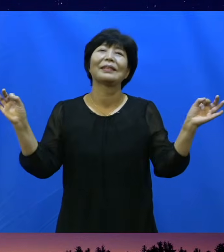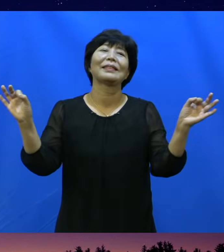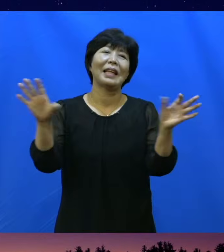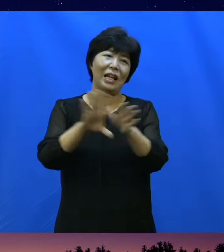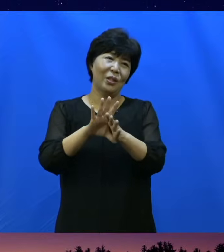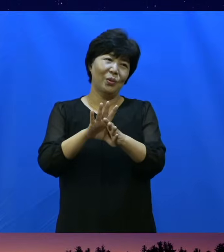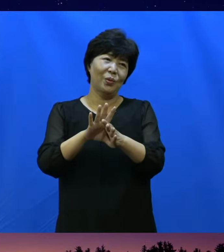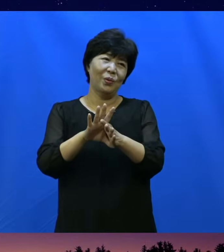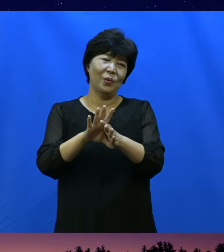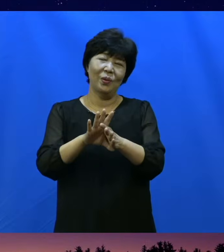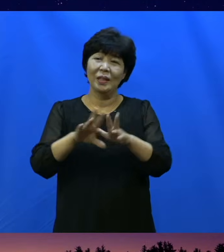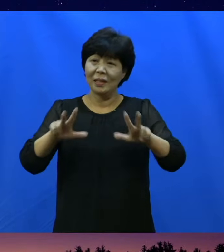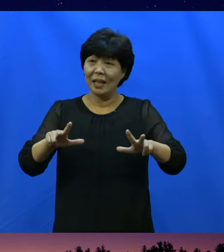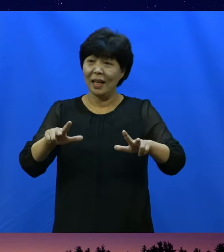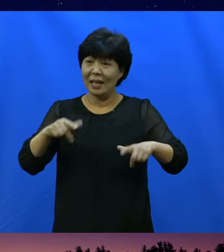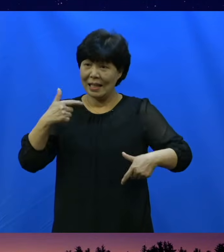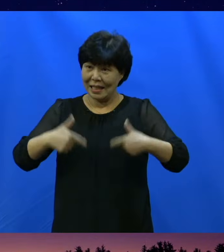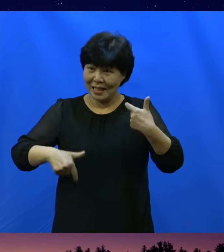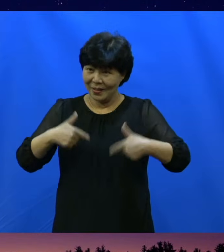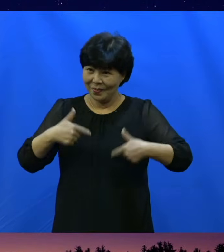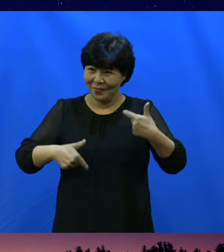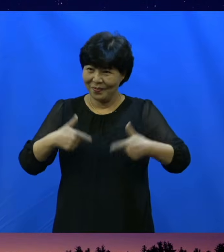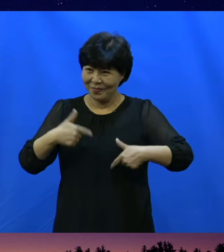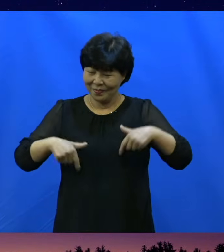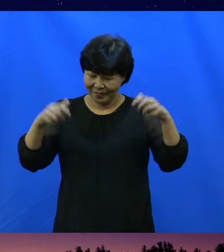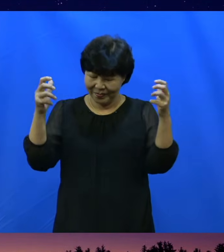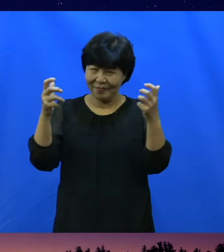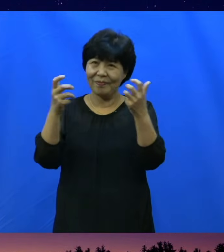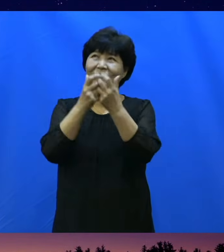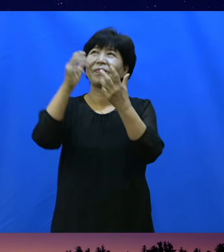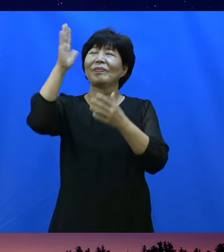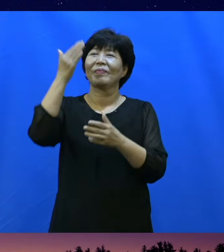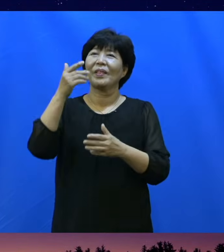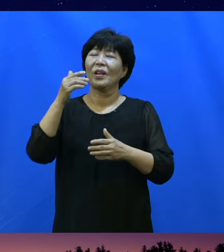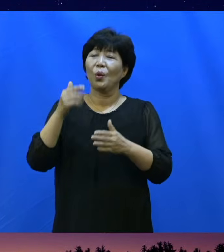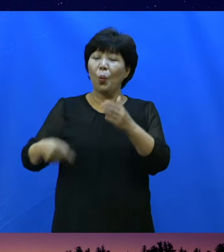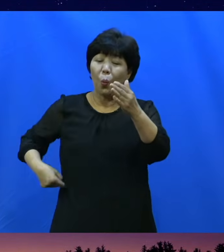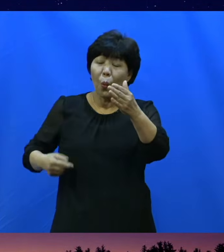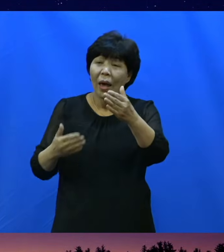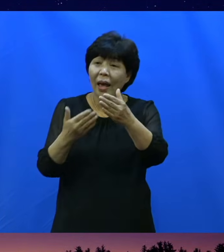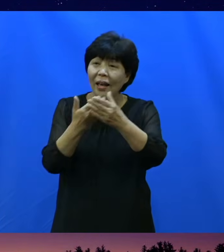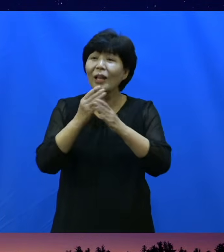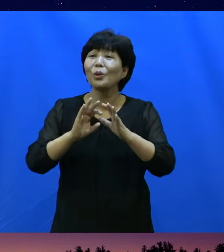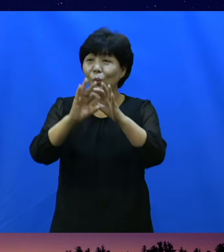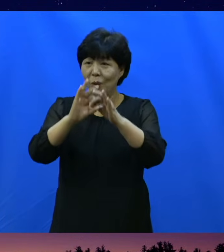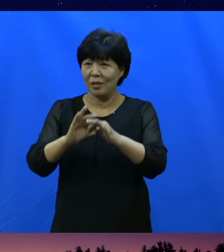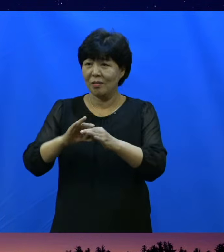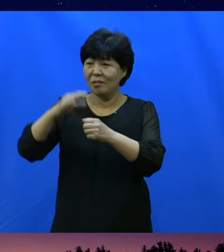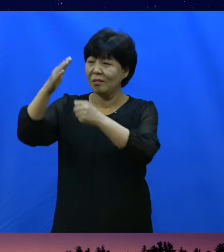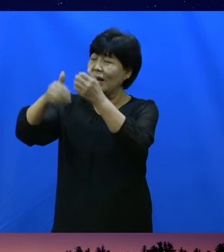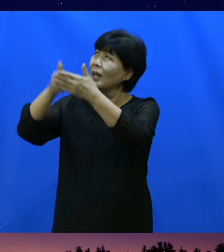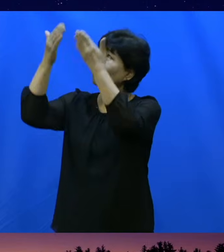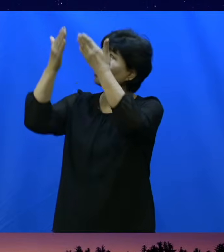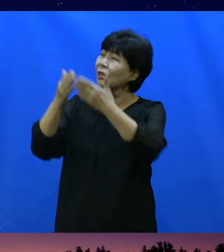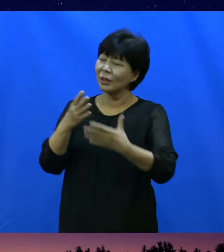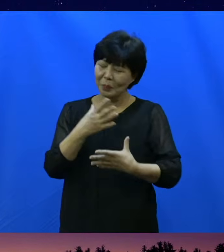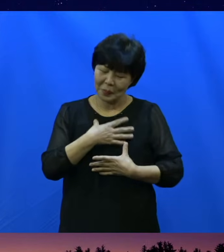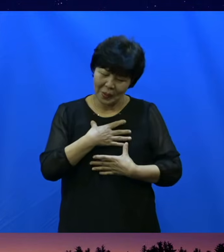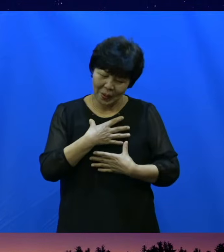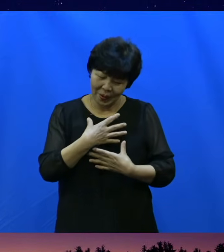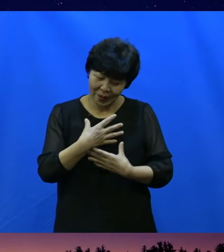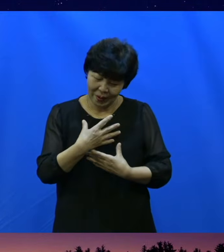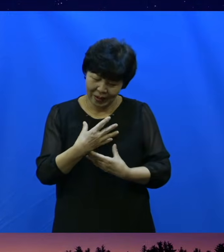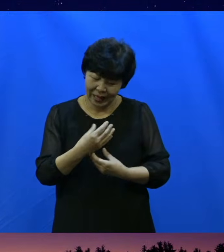정말 성령께서 우리에게 책망해 주실 때 우리가 회개하면 그 회개하는 순간에 하나님이 나에게 평안과 기쁨을 주시고요,